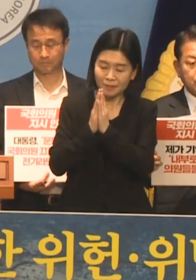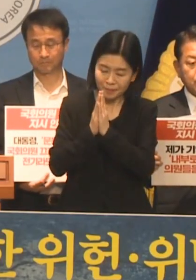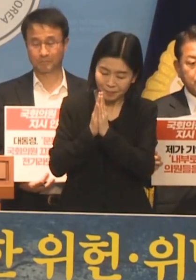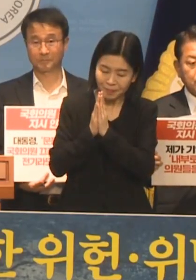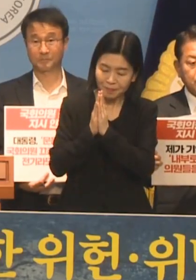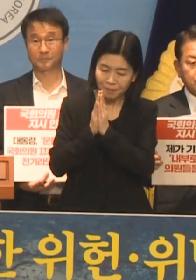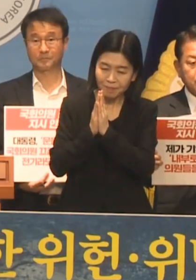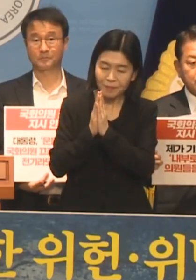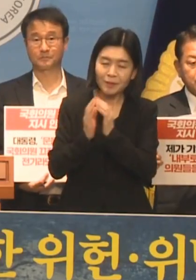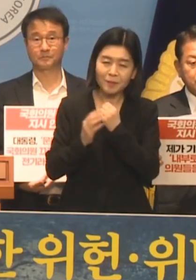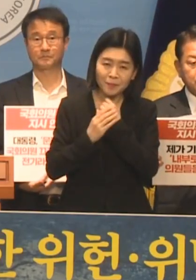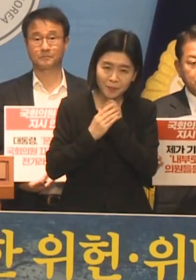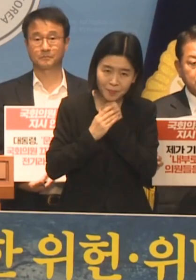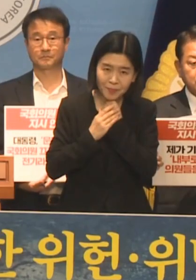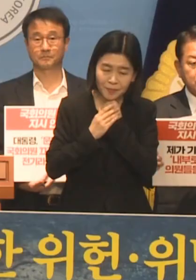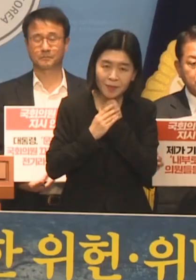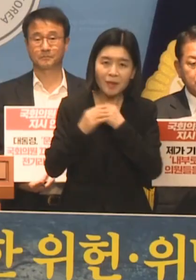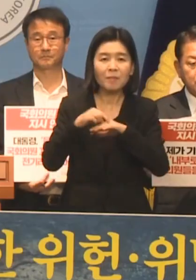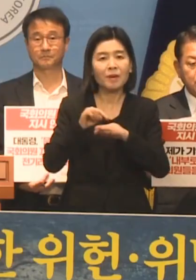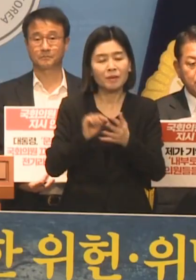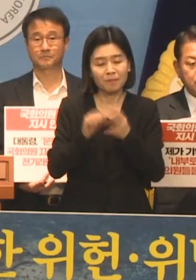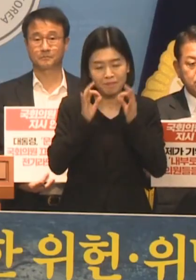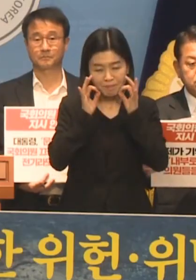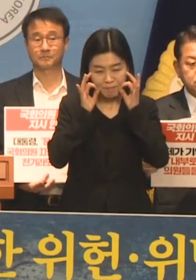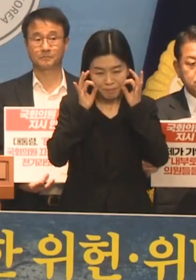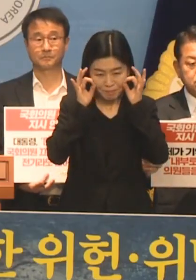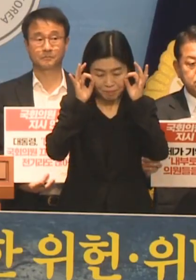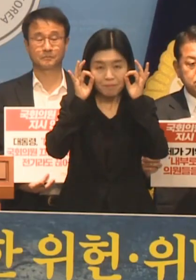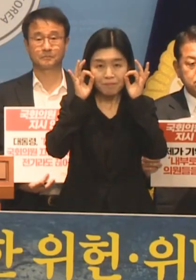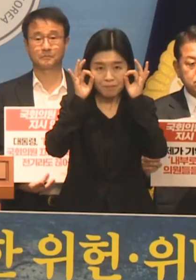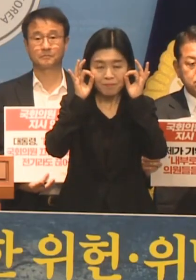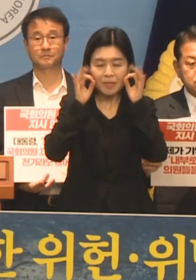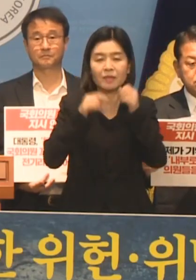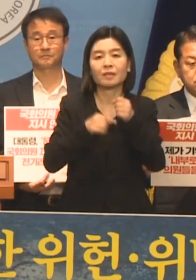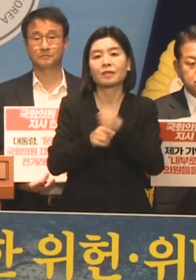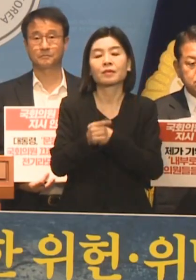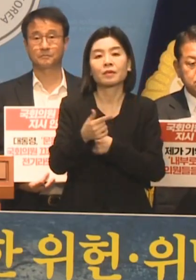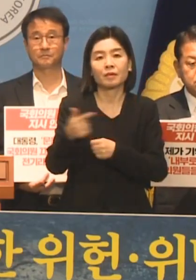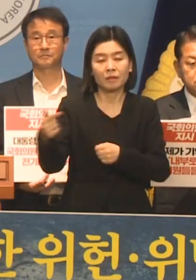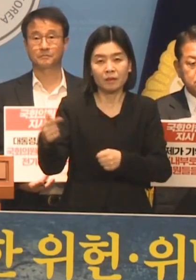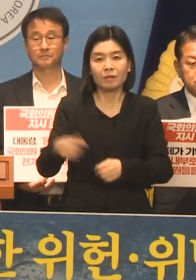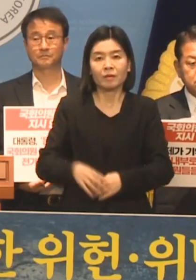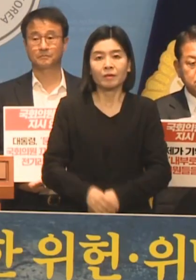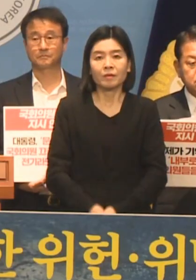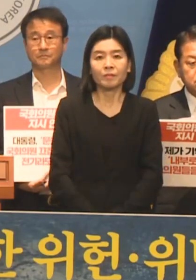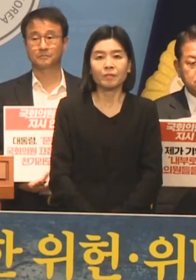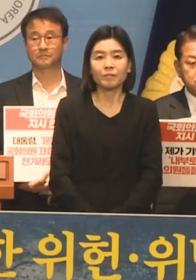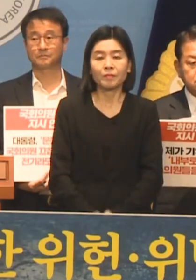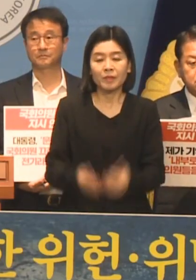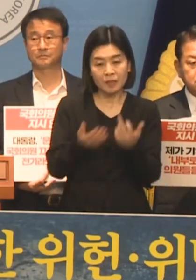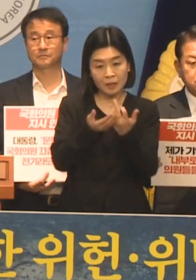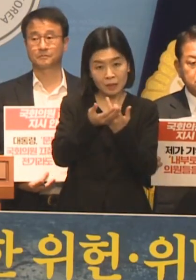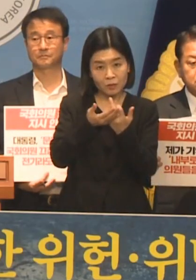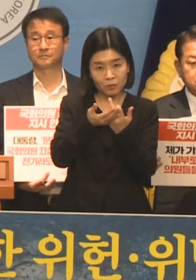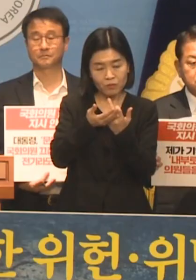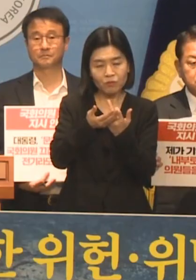통하도록 애끓는 마음이 간절하기 때문에 더욱 의미가 있는 것 같습니다. 제주